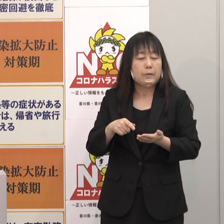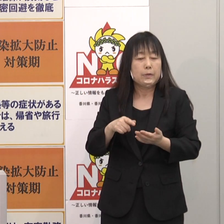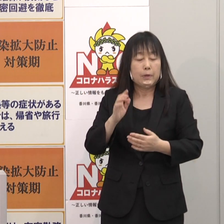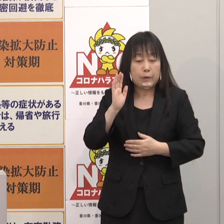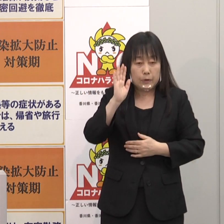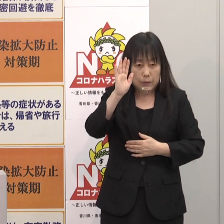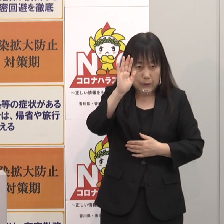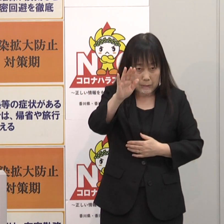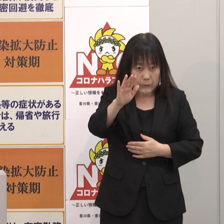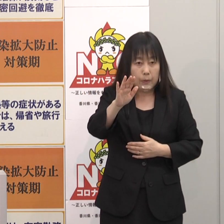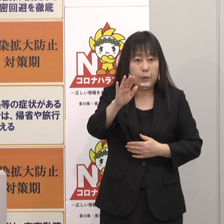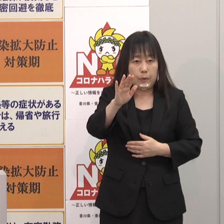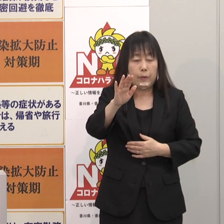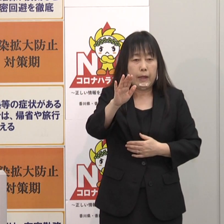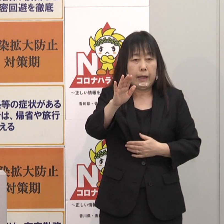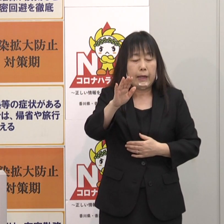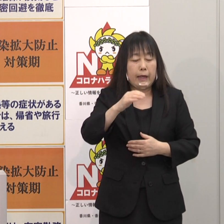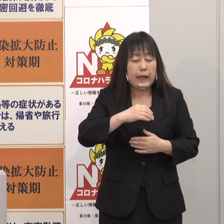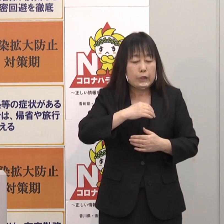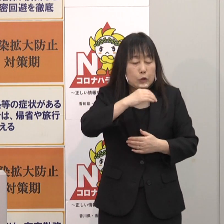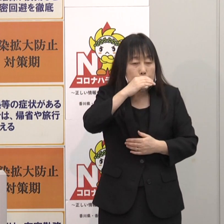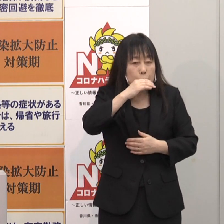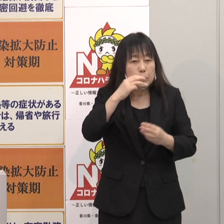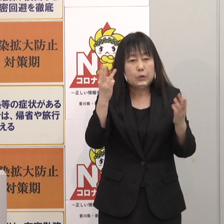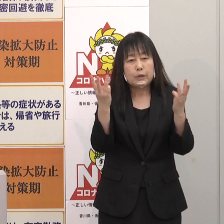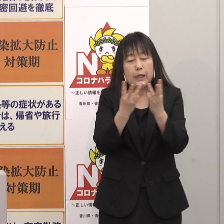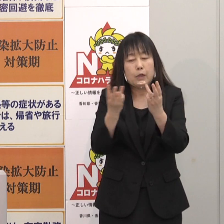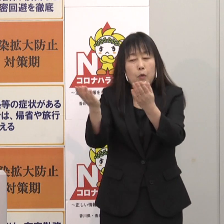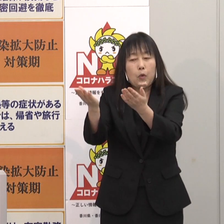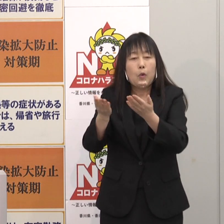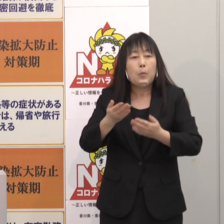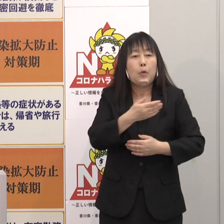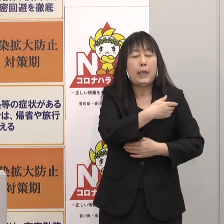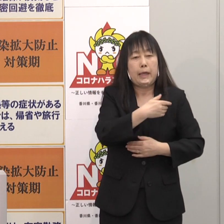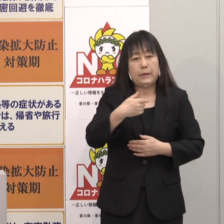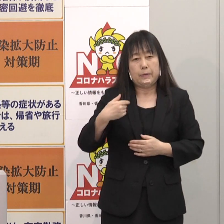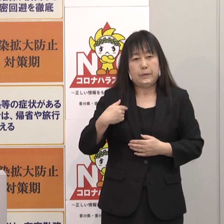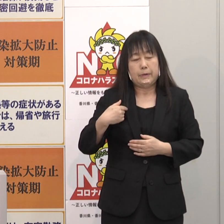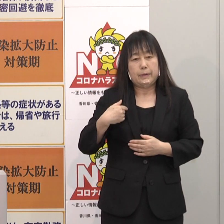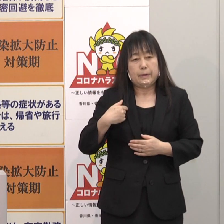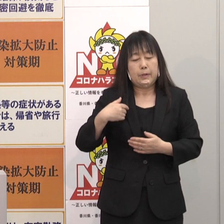される見通しということでしたけれども、まあ、大体ロット規模としては